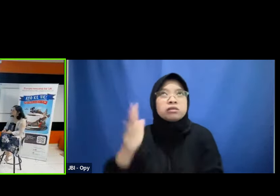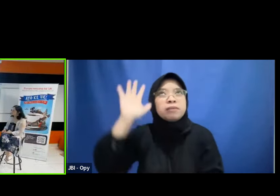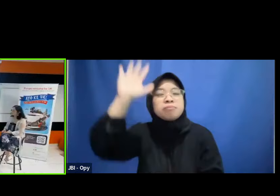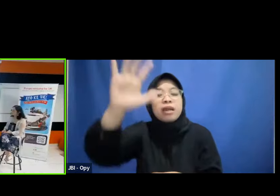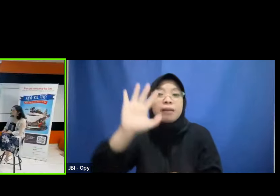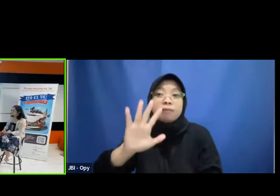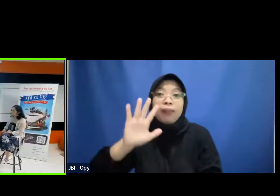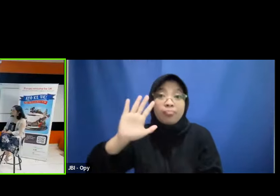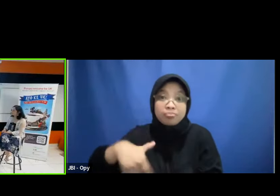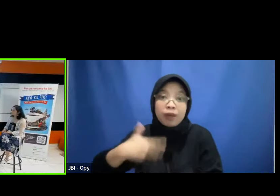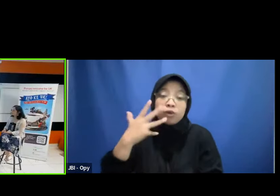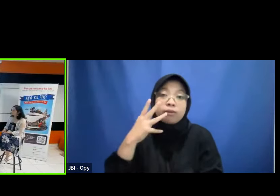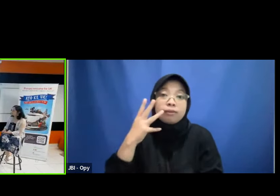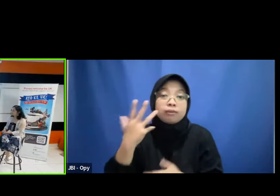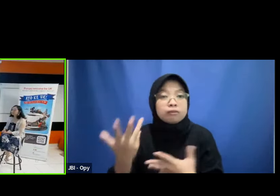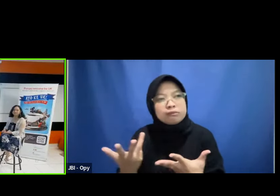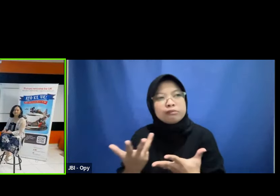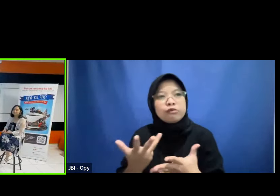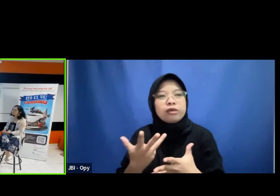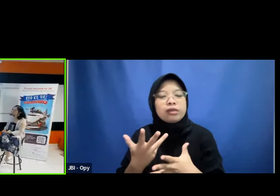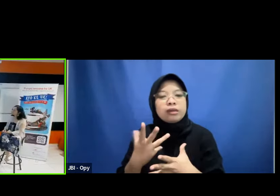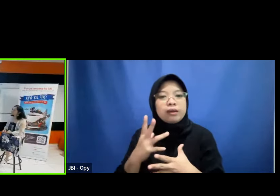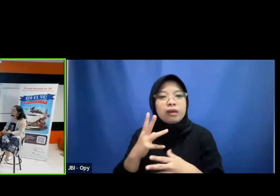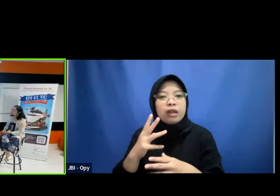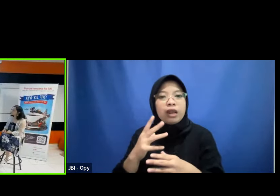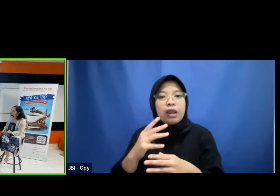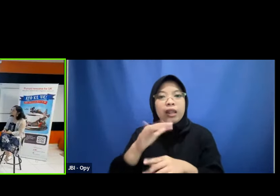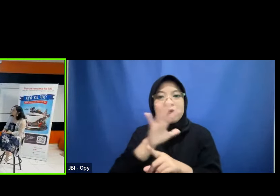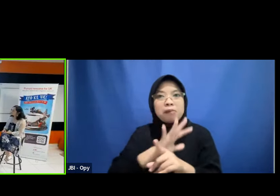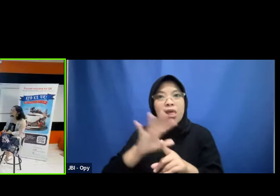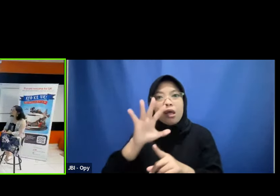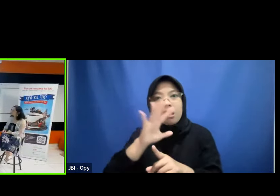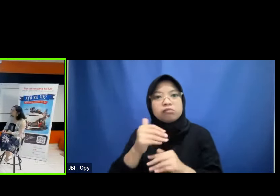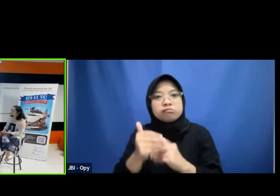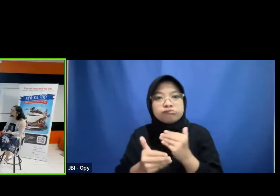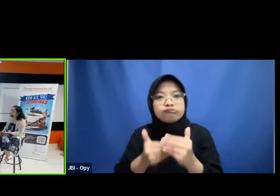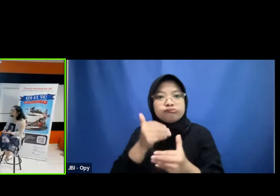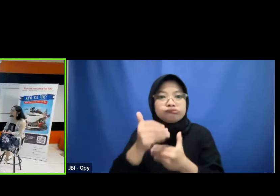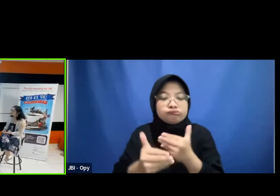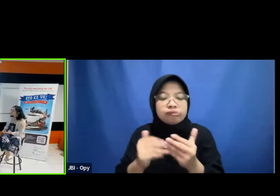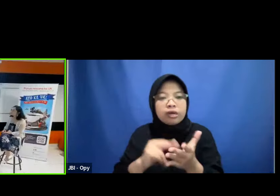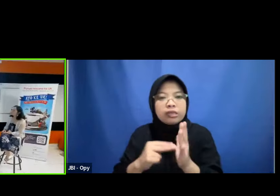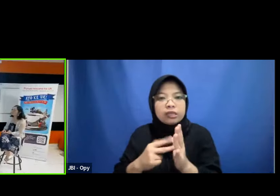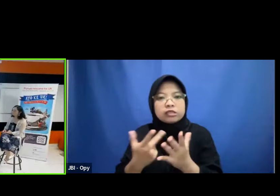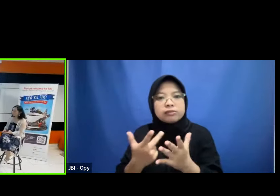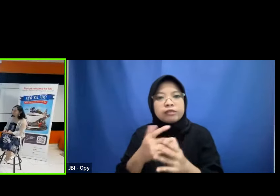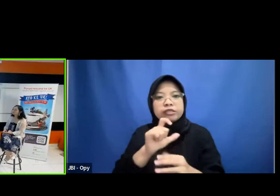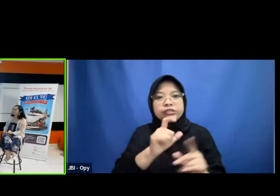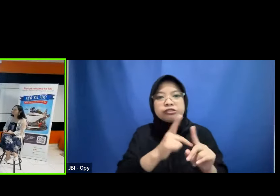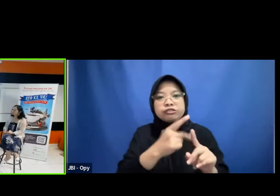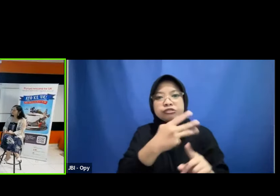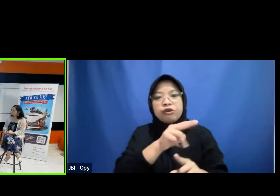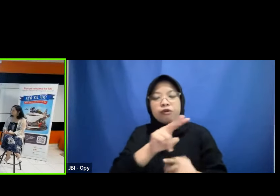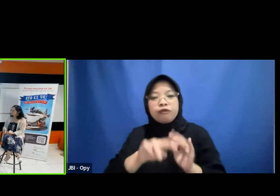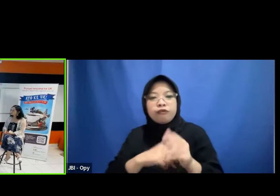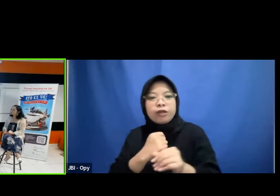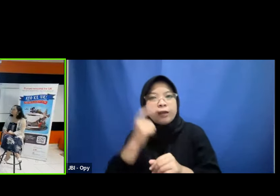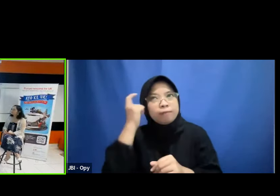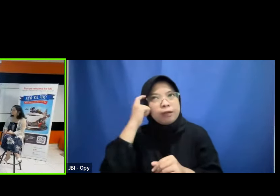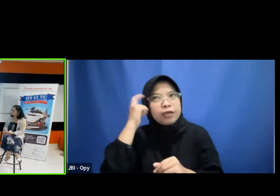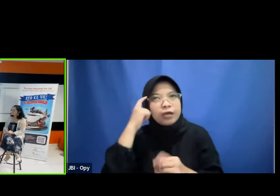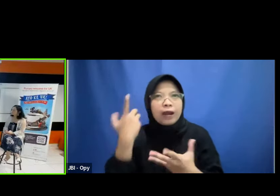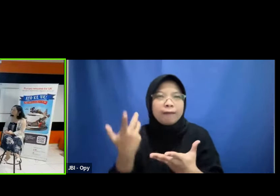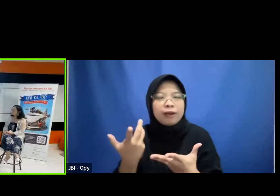itu berdasarkan track record terus provided dapat chening kira-kira yang masuk akal jadi